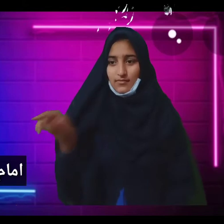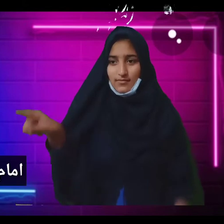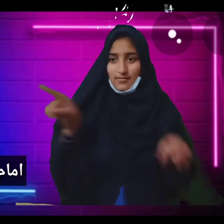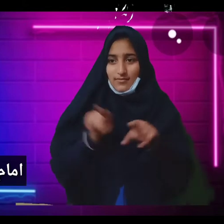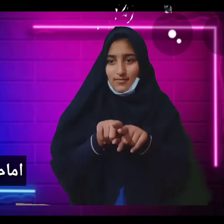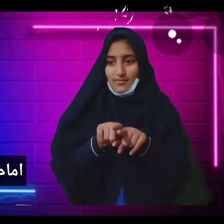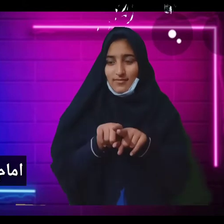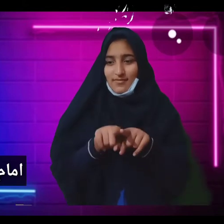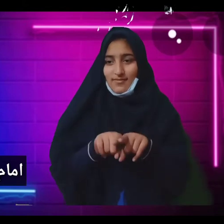साथ